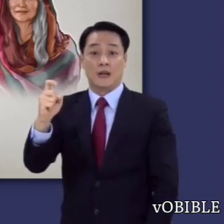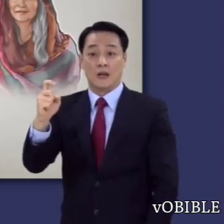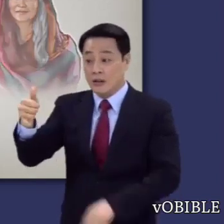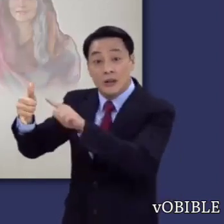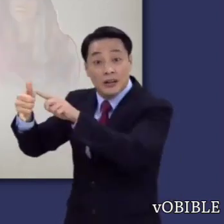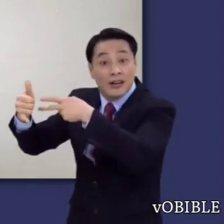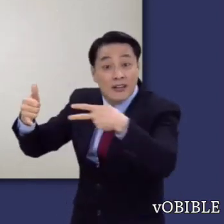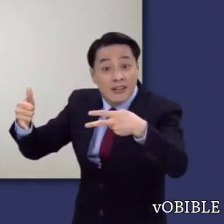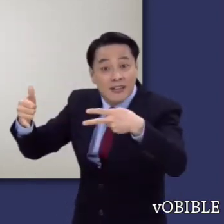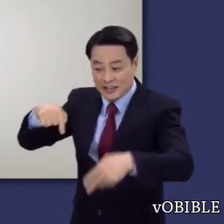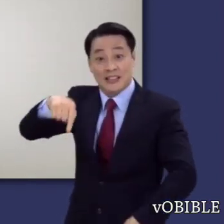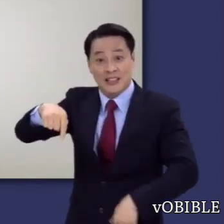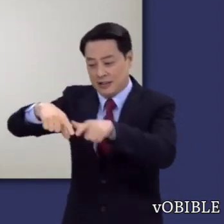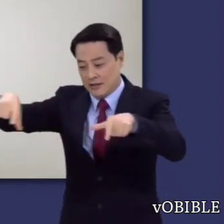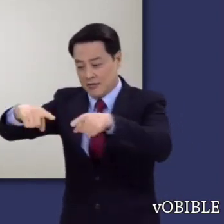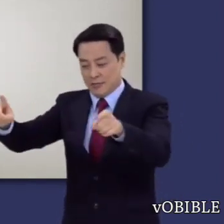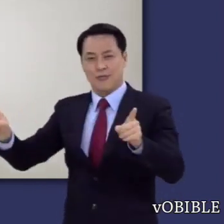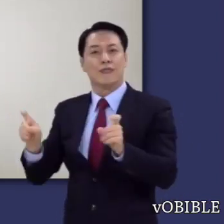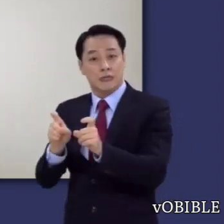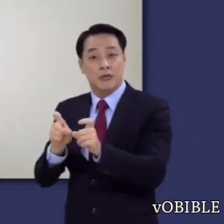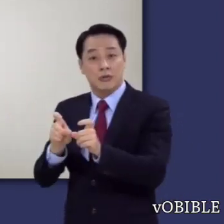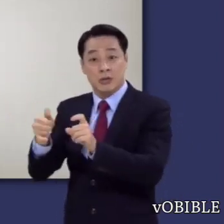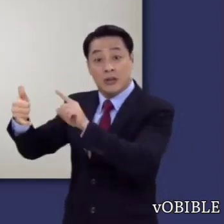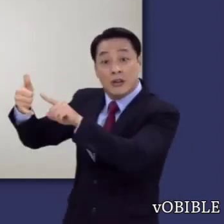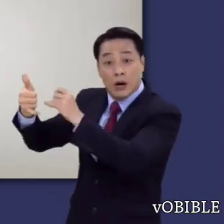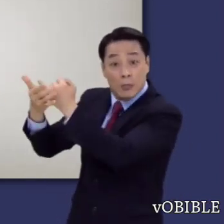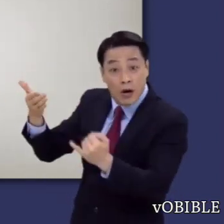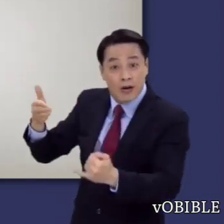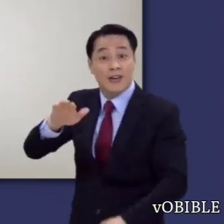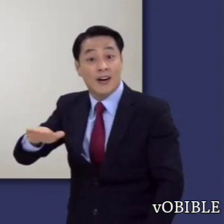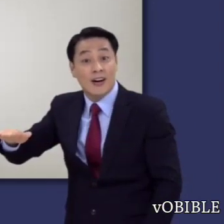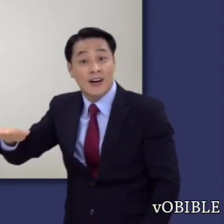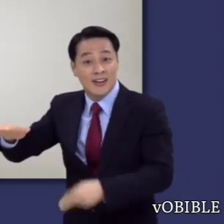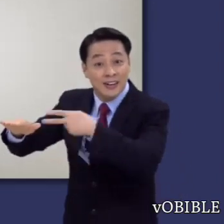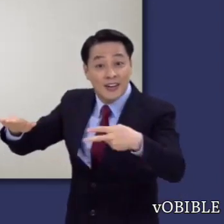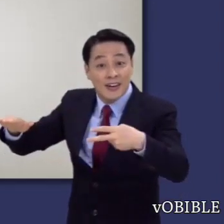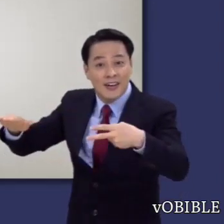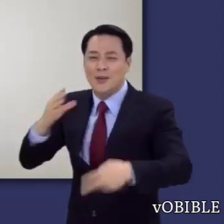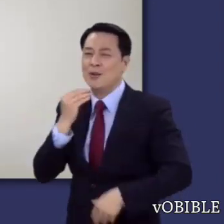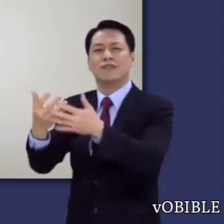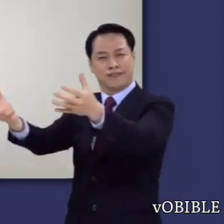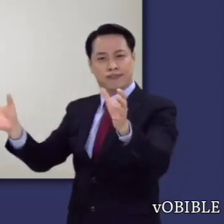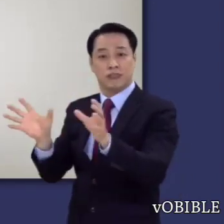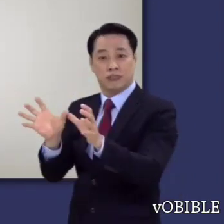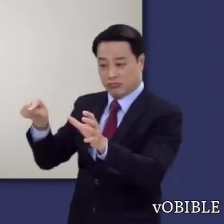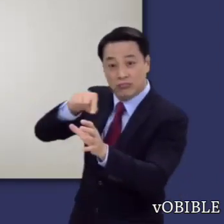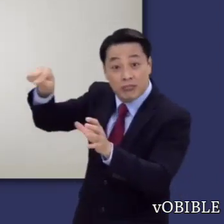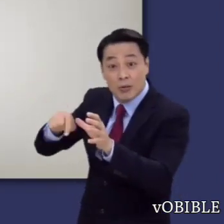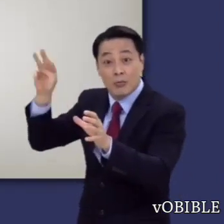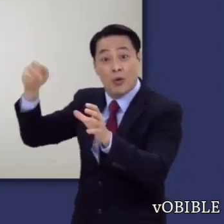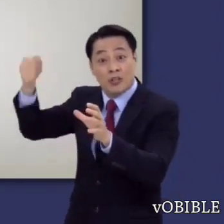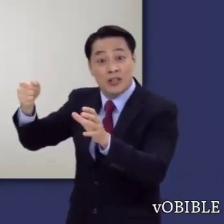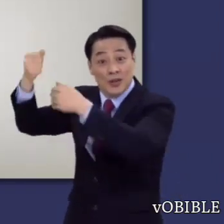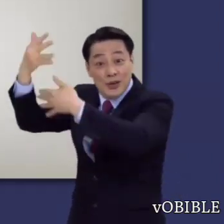撒。夏甲象征地上的耶路撒冷，他的儿子以实玛利象征以色列人，是律法